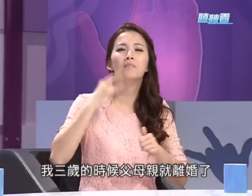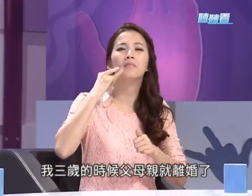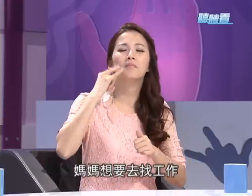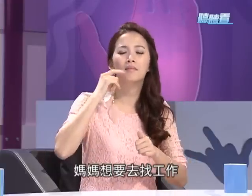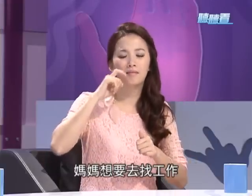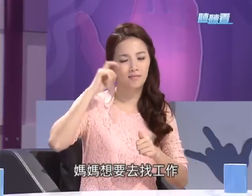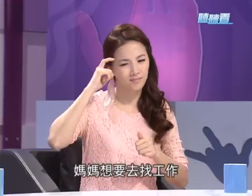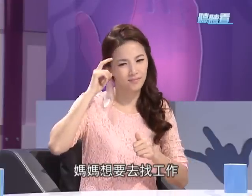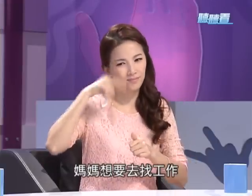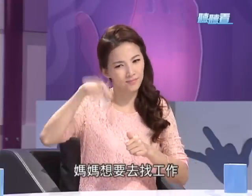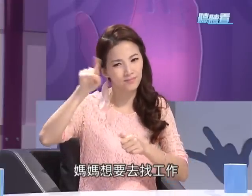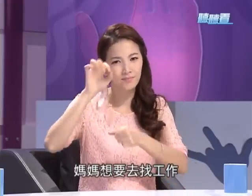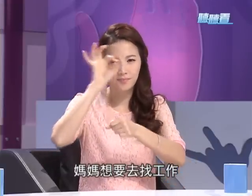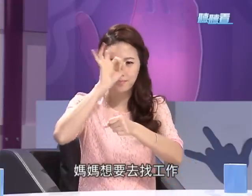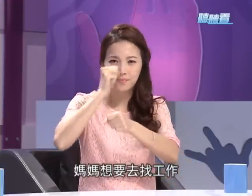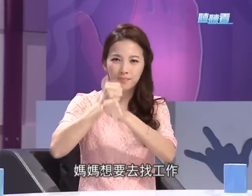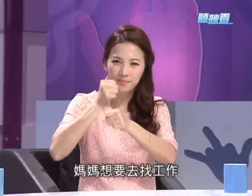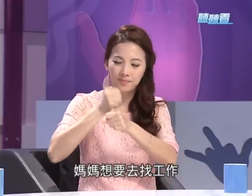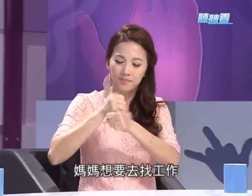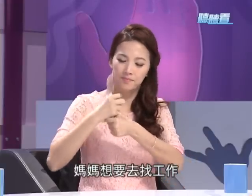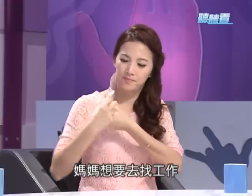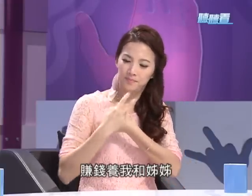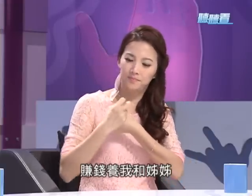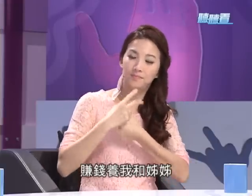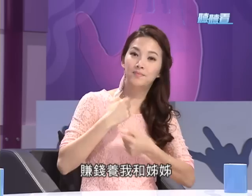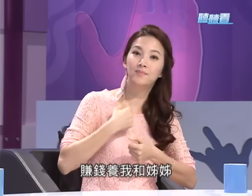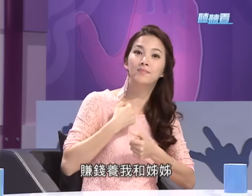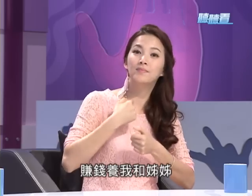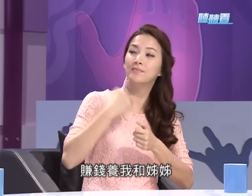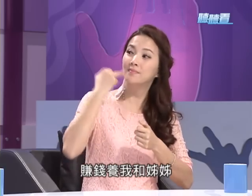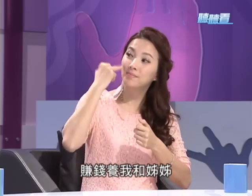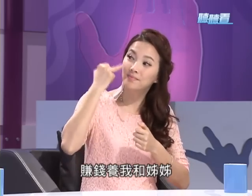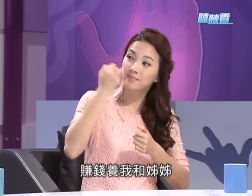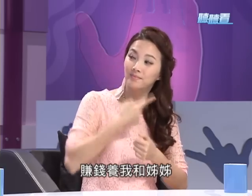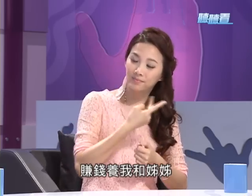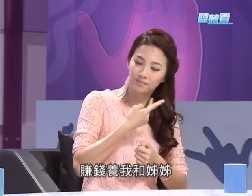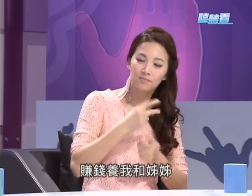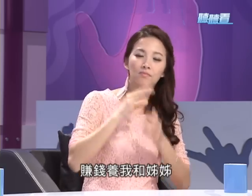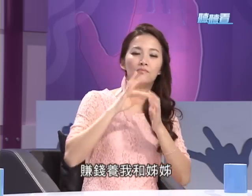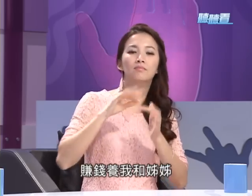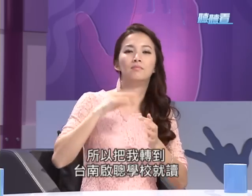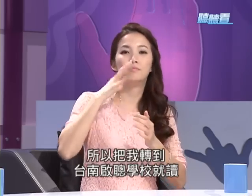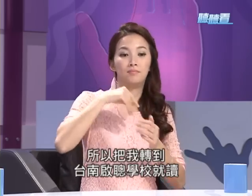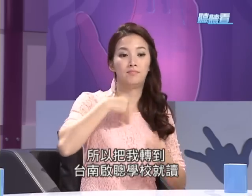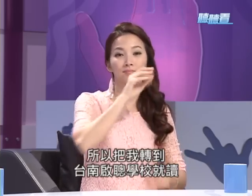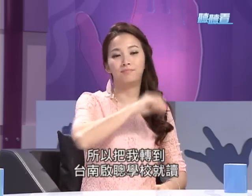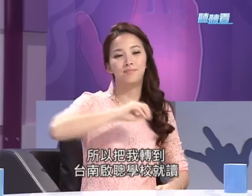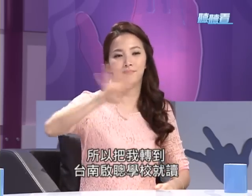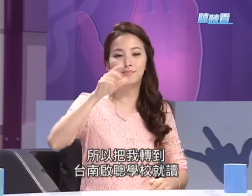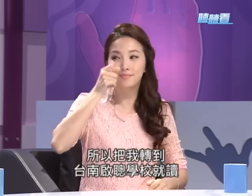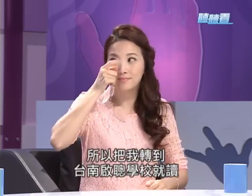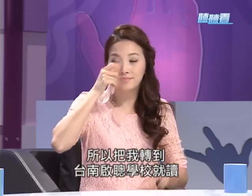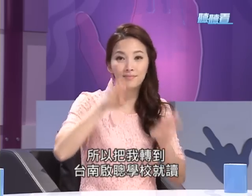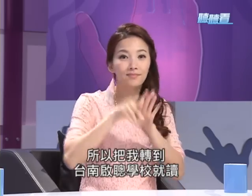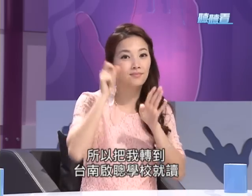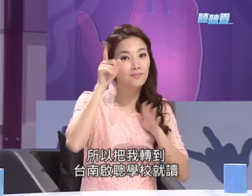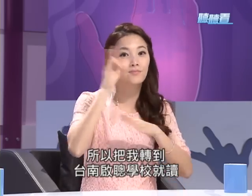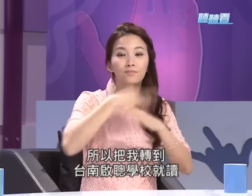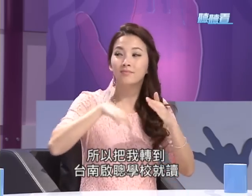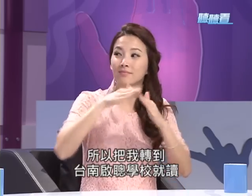妈妈想要去找工作赚钱养我和姐姐， 所以把我转到台南启聪学校